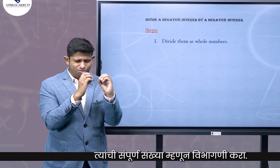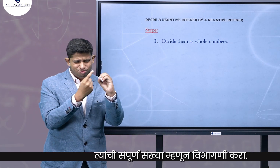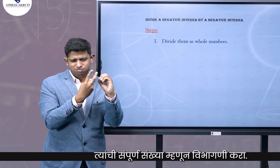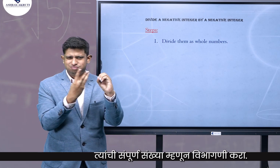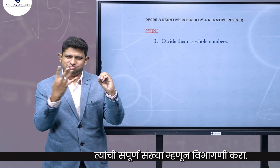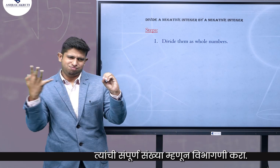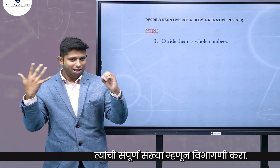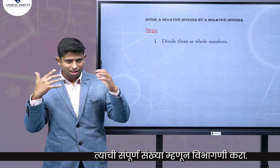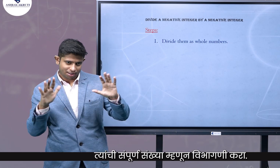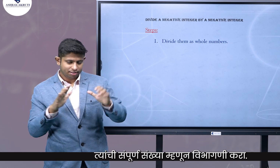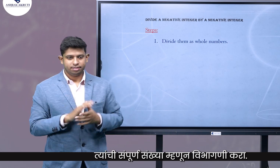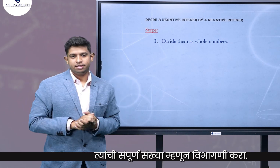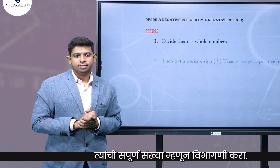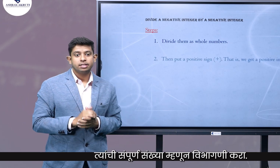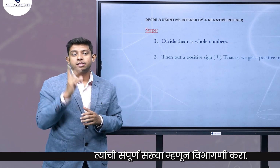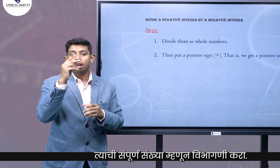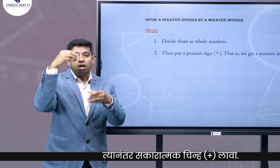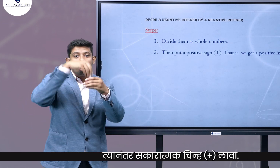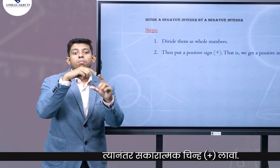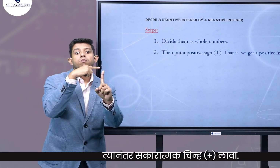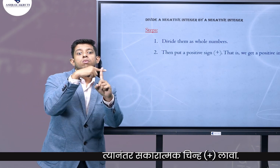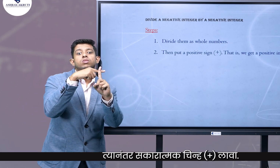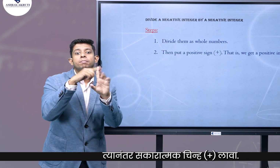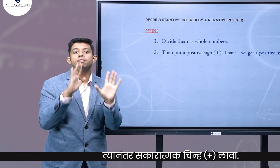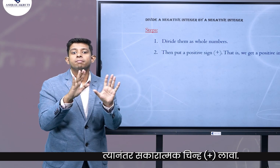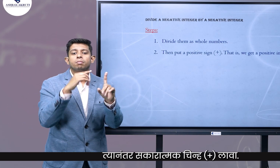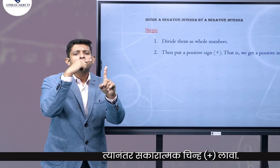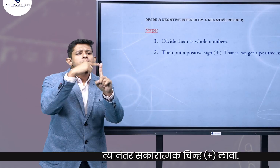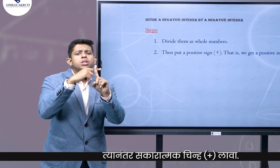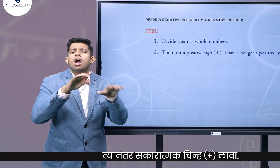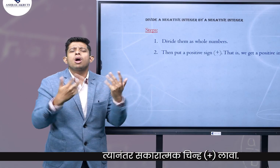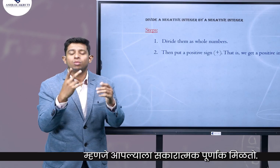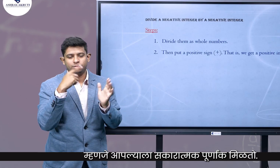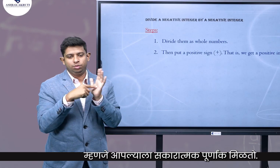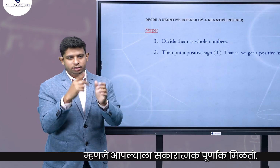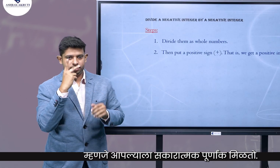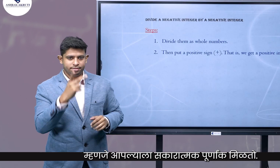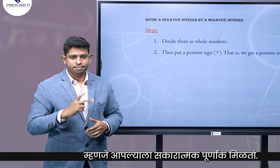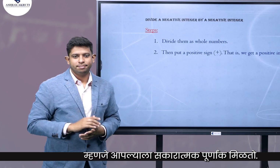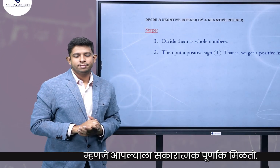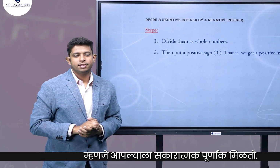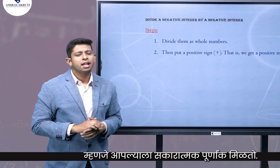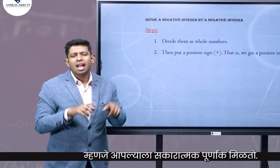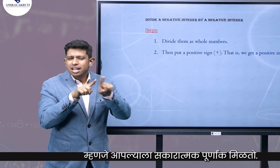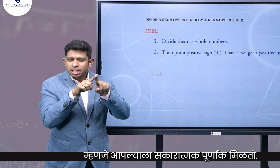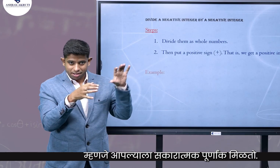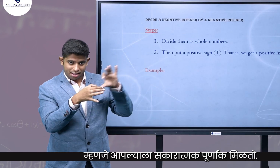त्यांची संपूर्ण संख्या म्हणून विभागणी करा. त्यानंतर सकारात्मक चिन्ह प्लस लावा, म्हणजे आपल्याला सकारात्मक पूर्णांक